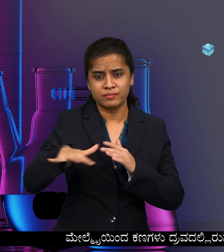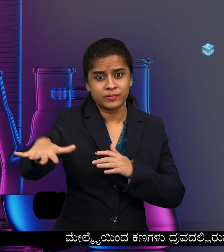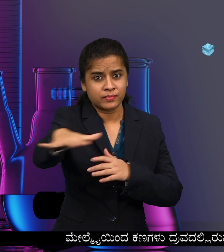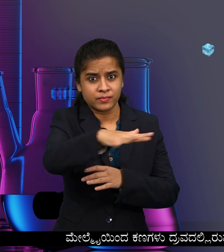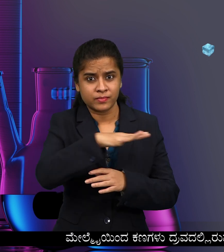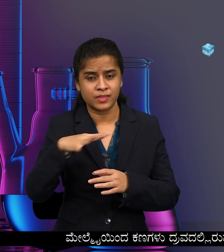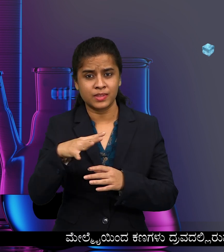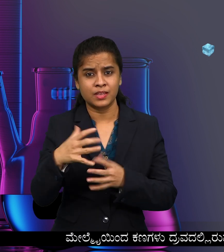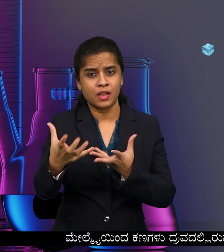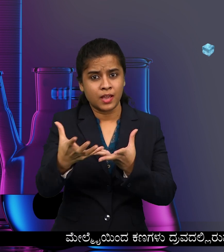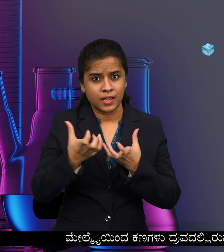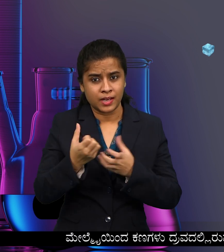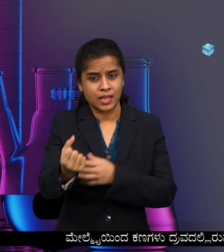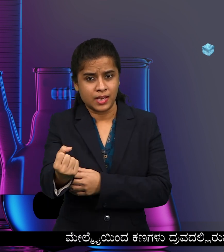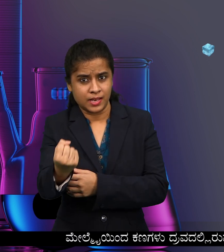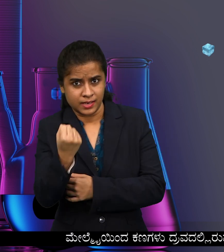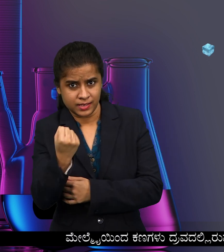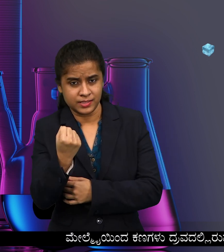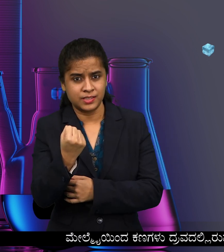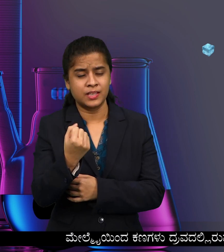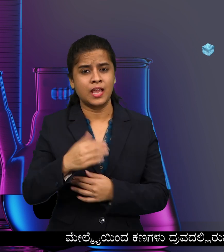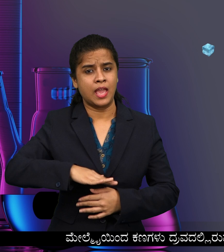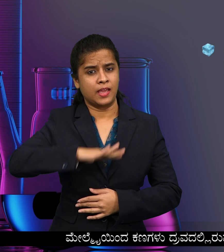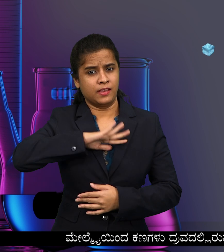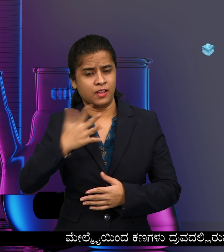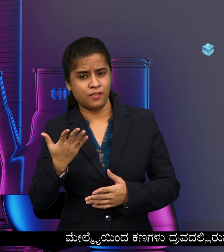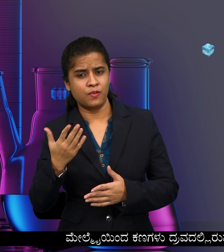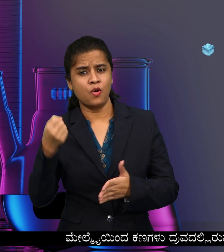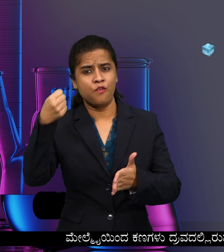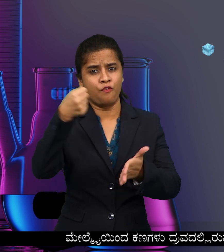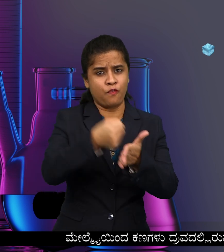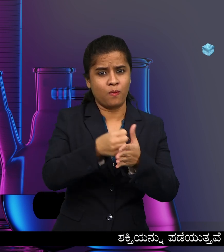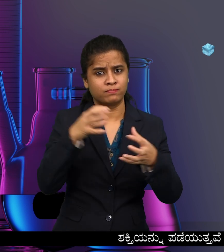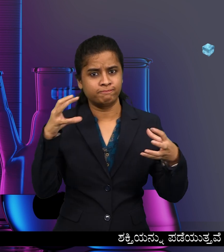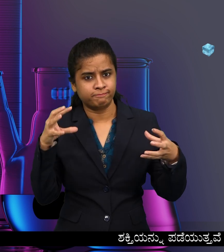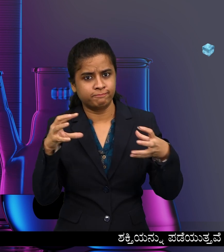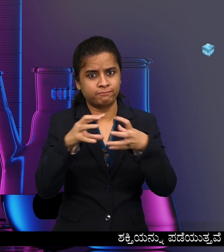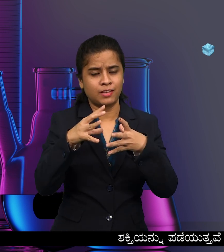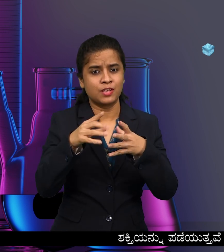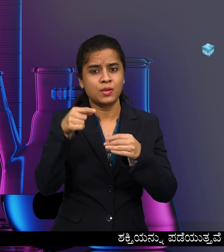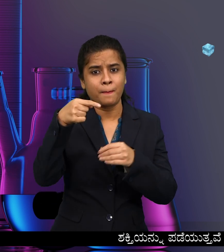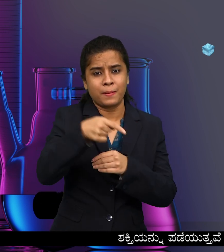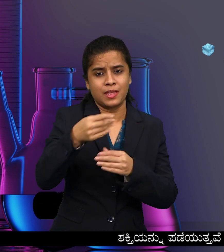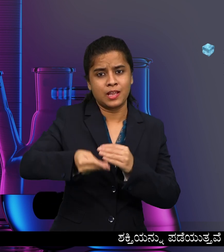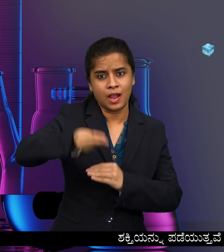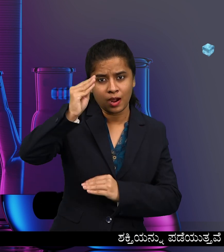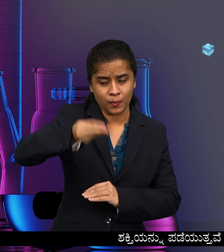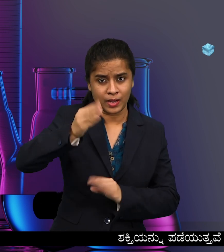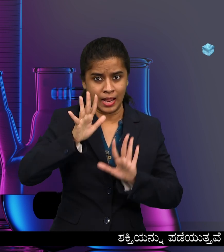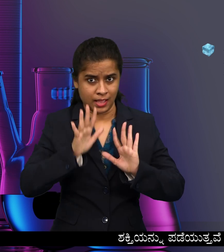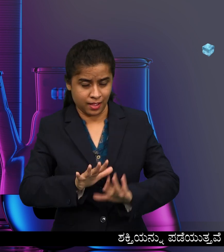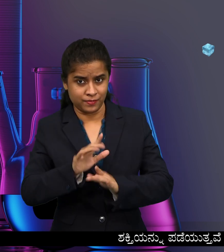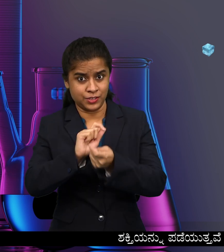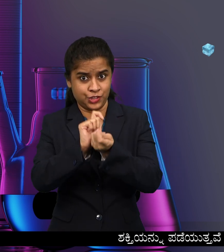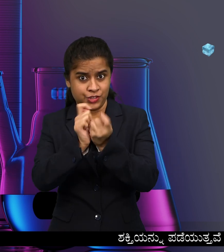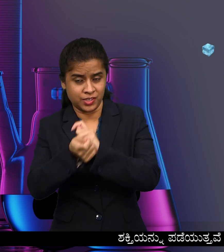ಮೇಲ್ಮೈಯಿಂದ ಕಣಗಳು ದ್ರವದಲ್ಲಿರುವ ಆಕರ್ಷಣೆಯ ಬಲಗಳನ್ನು ಜಯಿಸಲು ಸಾಕಷ್ಟು ಶಕ್ತಿಯನ್ನು ಪಡೆಯುತ್ತವೆ ಮತ್ತು ಆವಿ